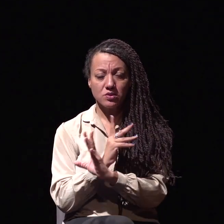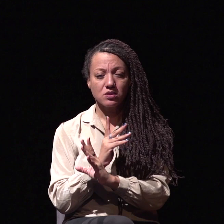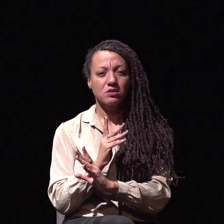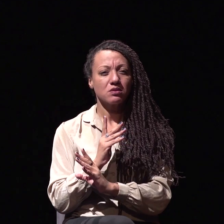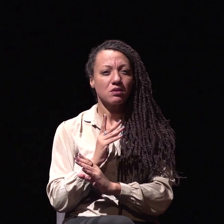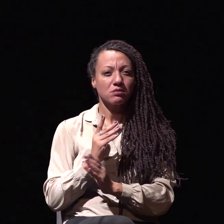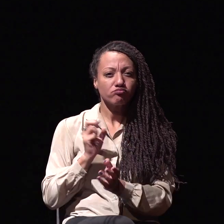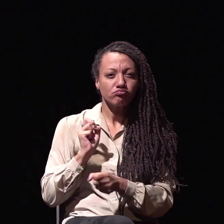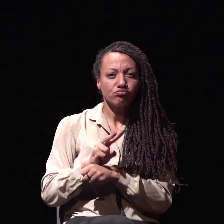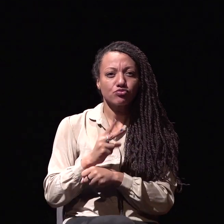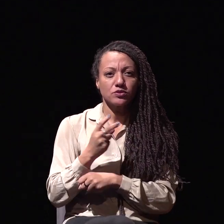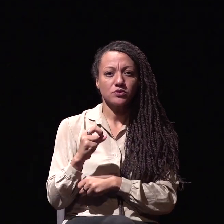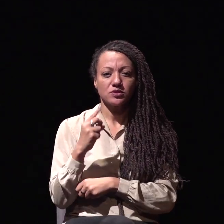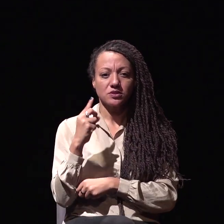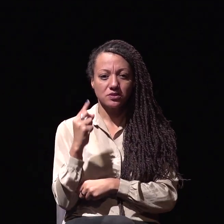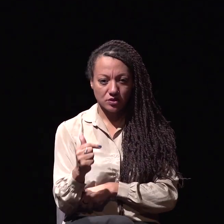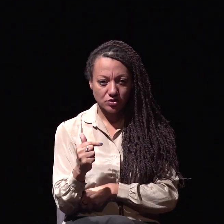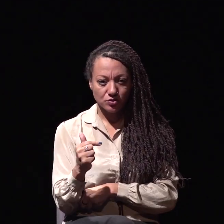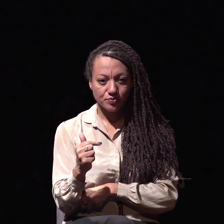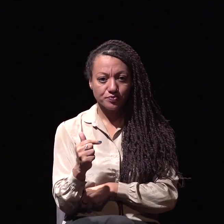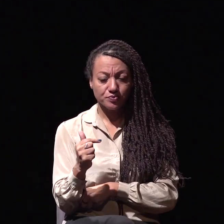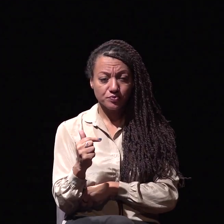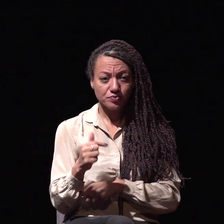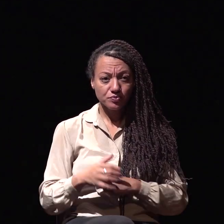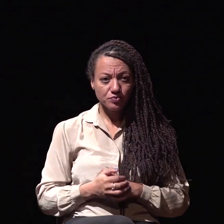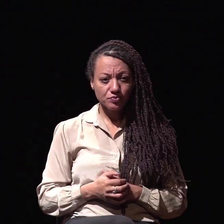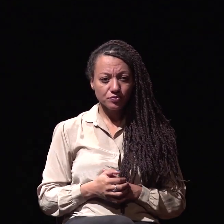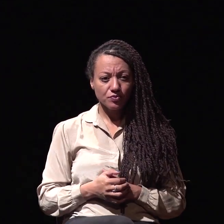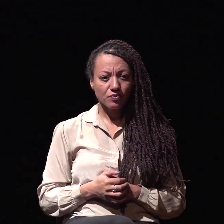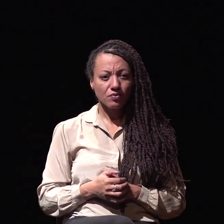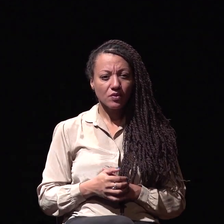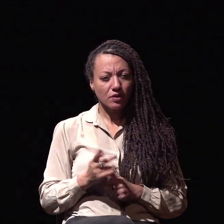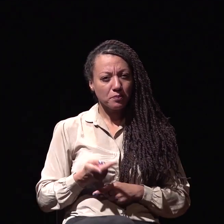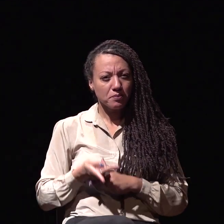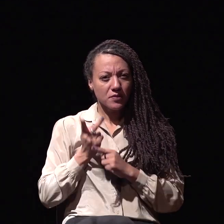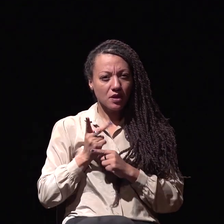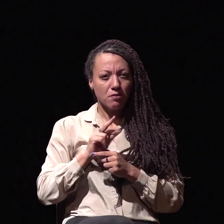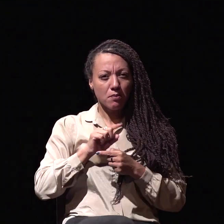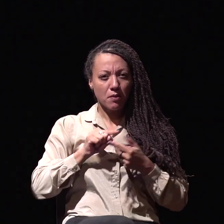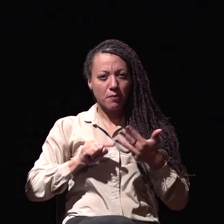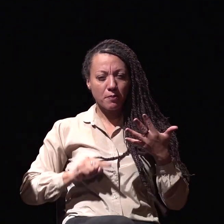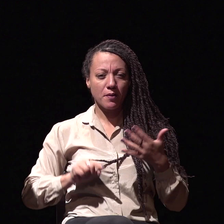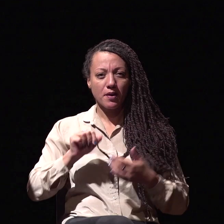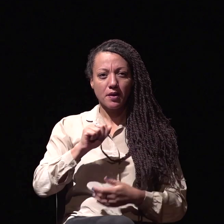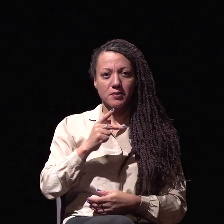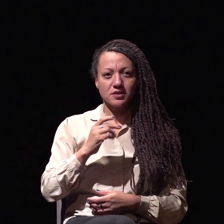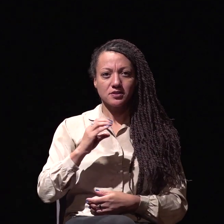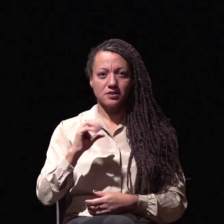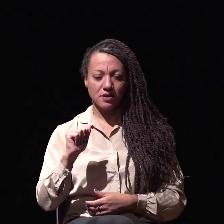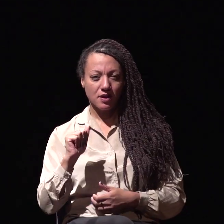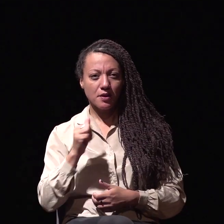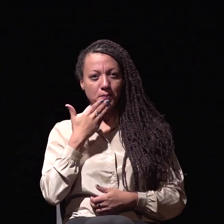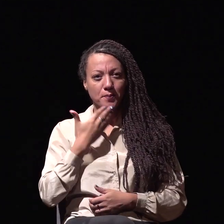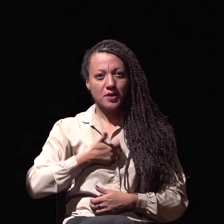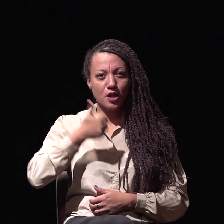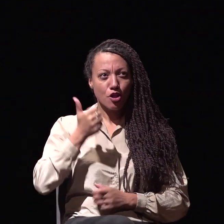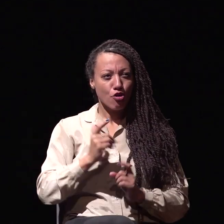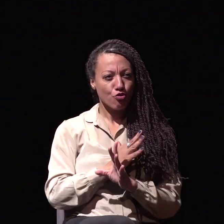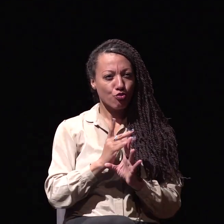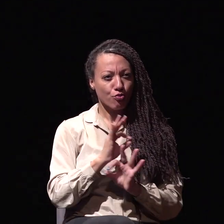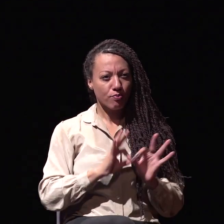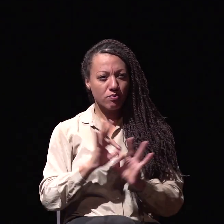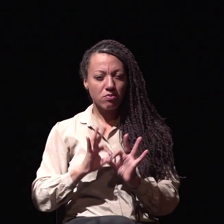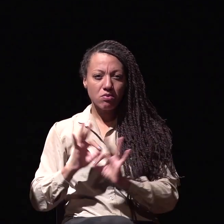desde 2007. Entre os prêmios recebidos, destacam-se a PCA 2014, Melhor Urbanidade,